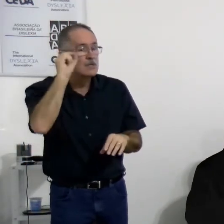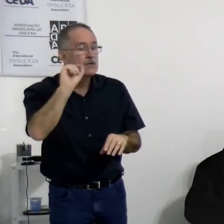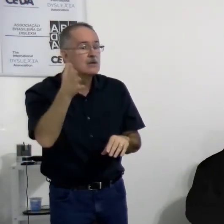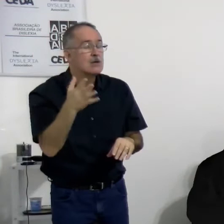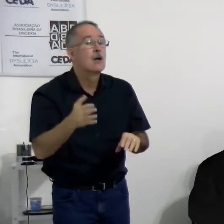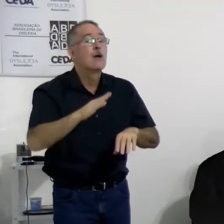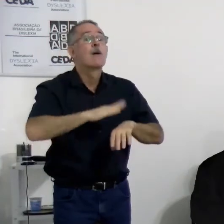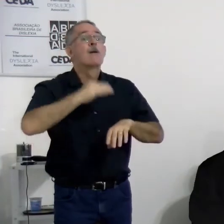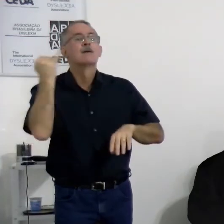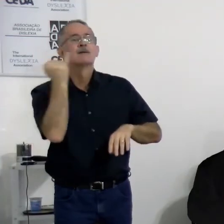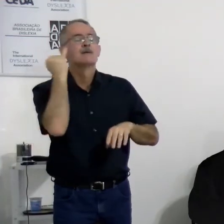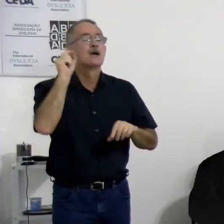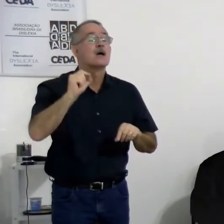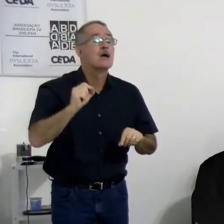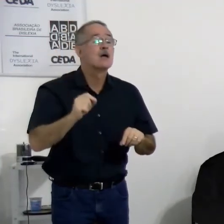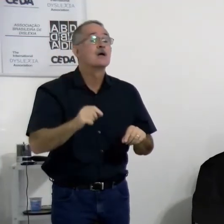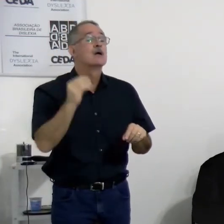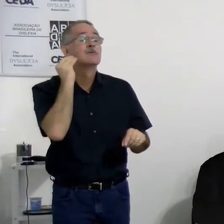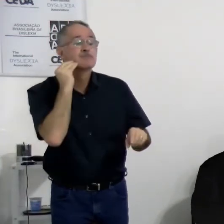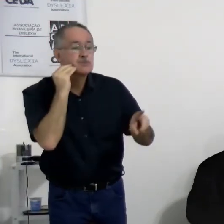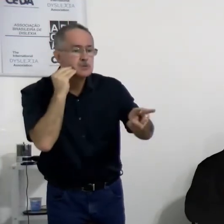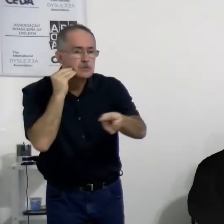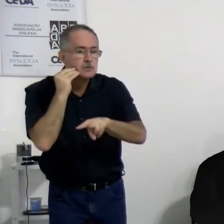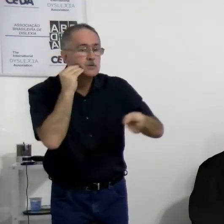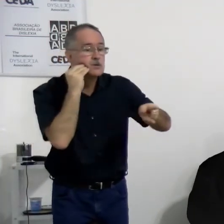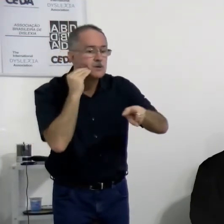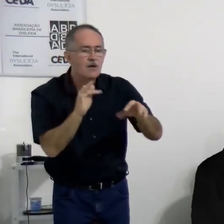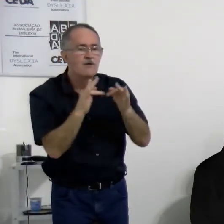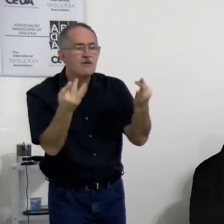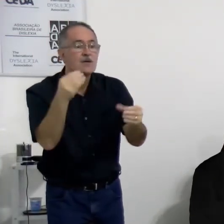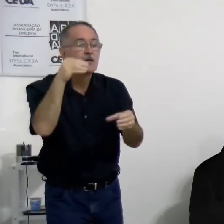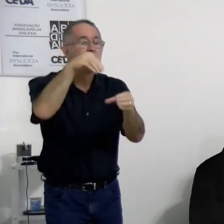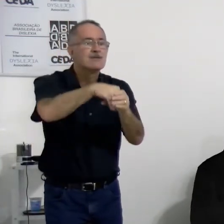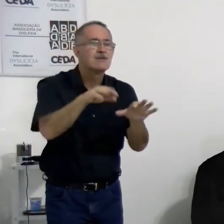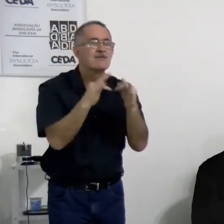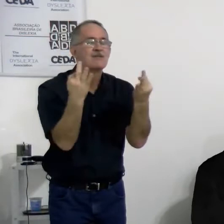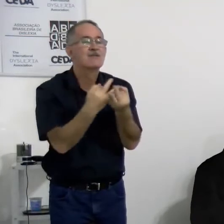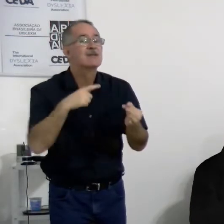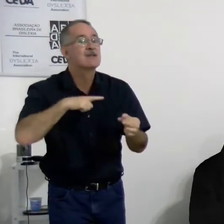que você obtém na anamnese, sobre o histórico familiar da presença de dislexia.